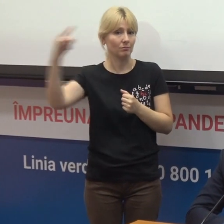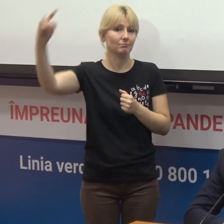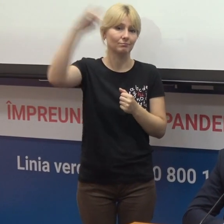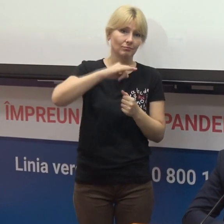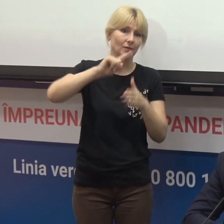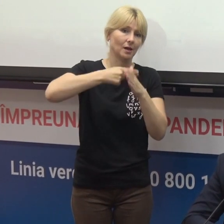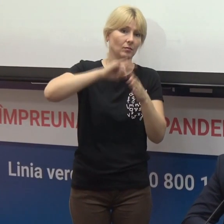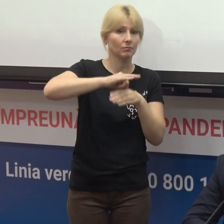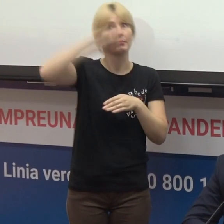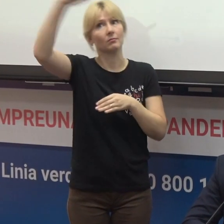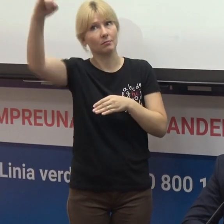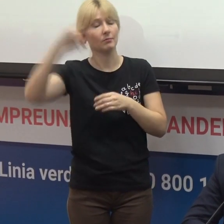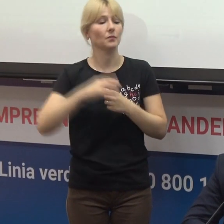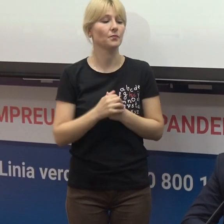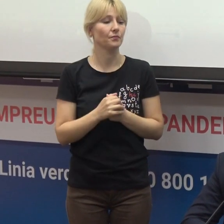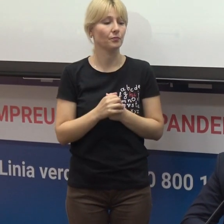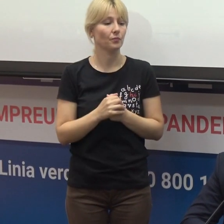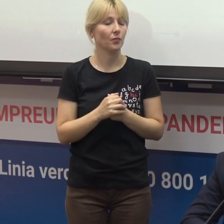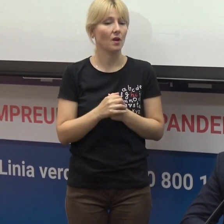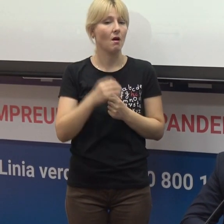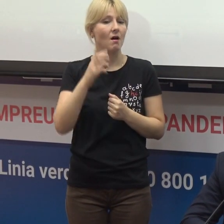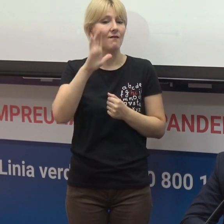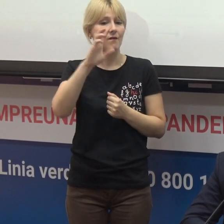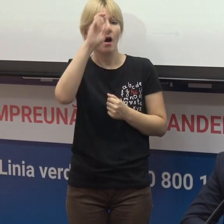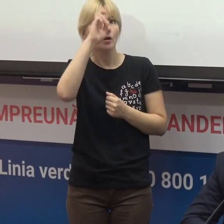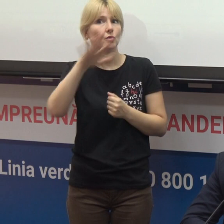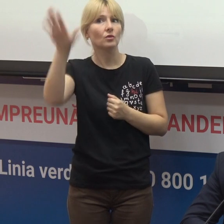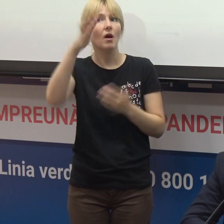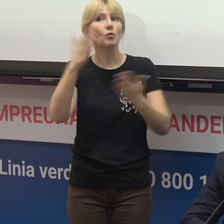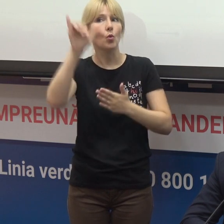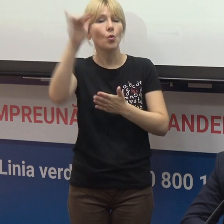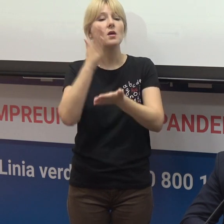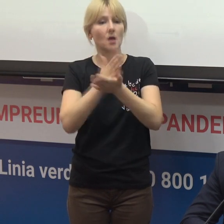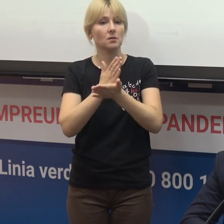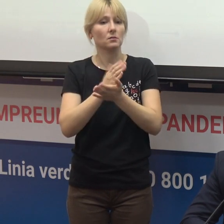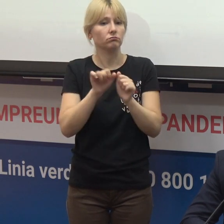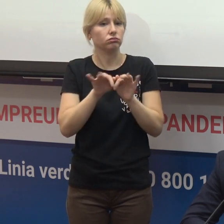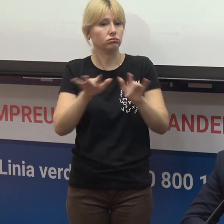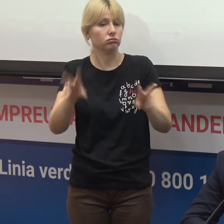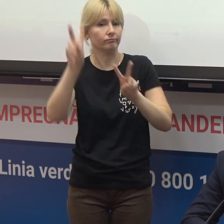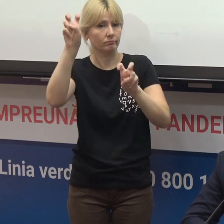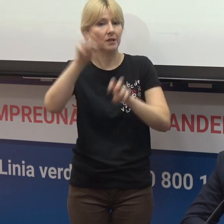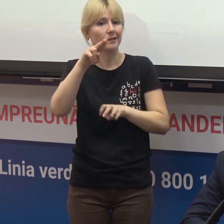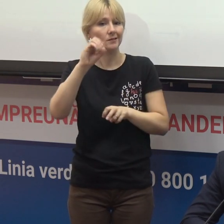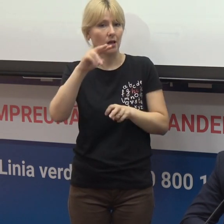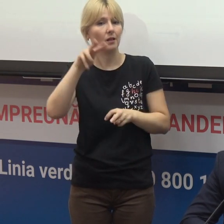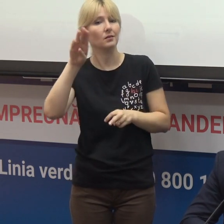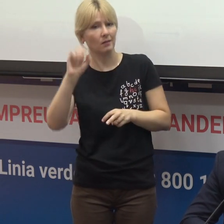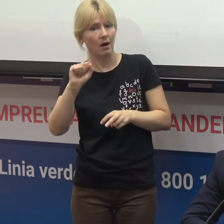din Republica Moldova în țările unde, vă zic că este o răspândire mai mare